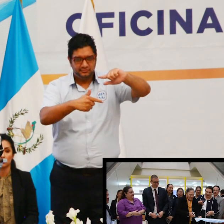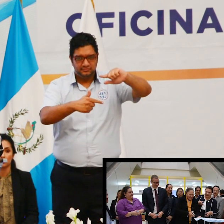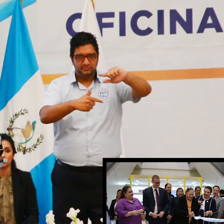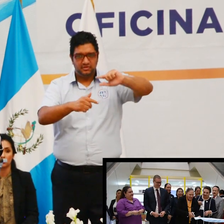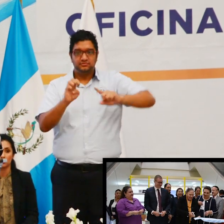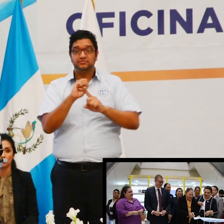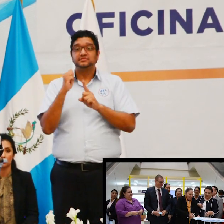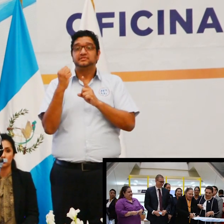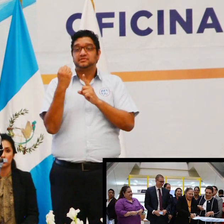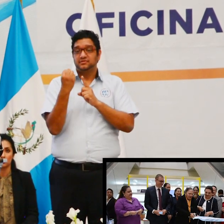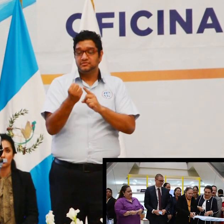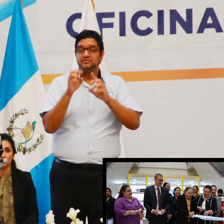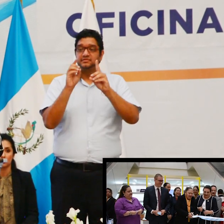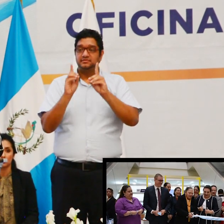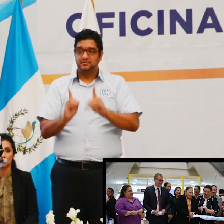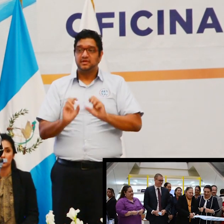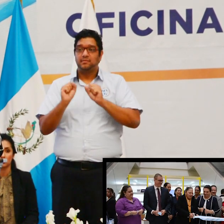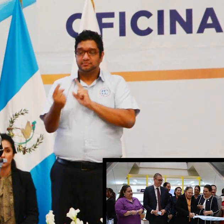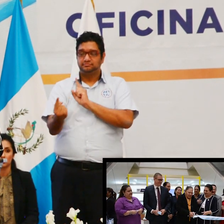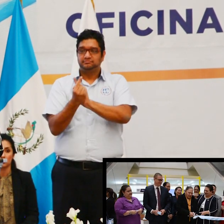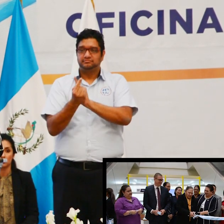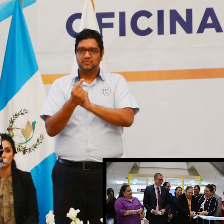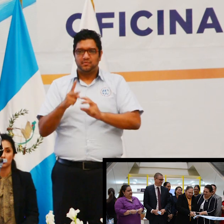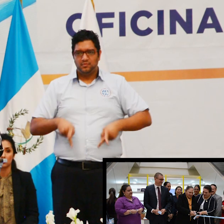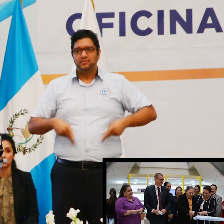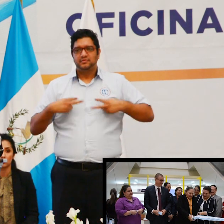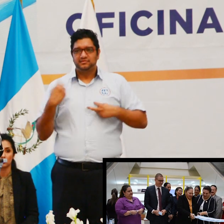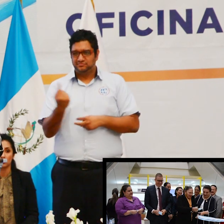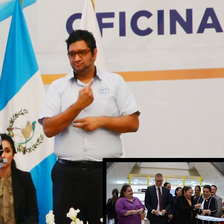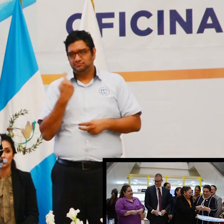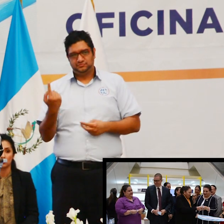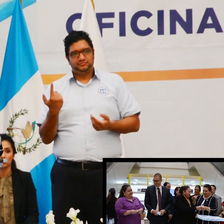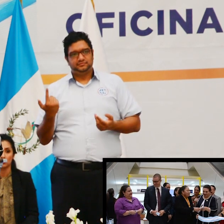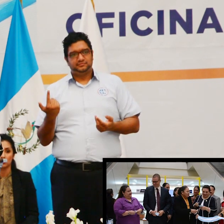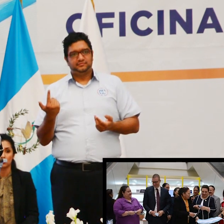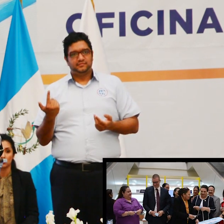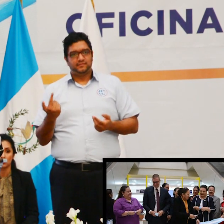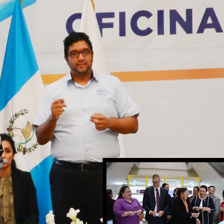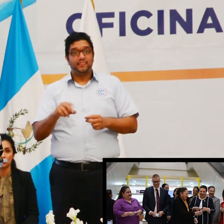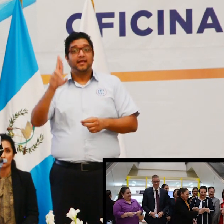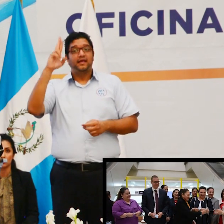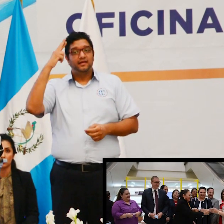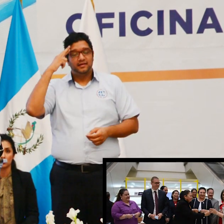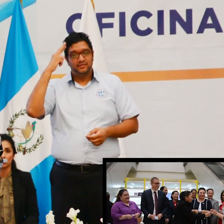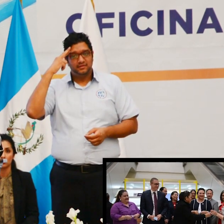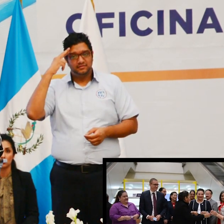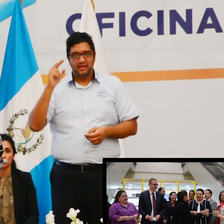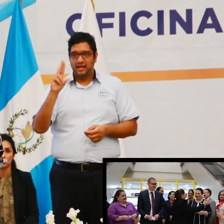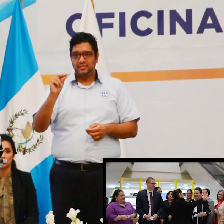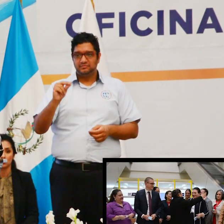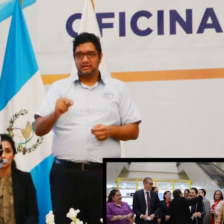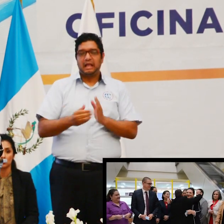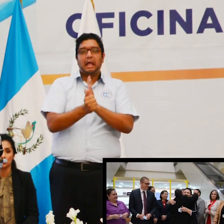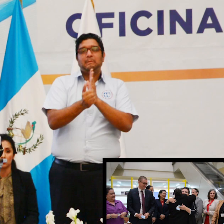de discapacidad en las que nos podemos encontrar cualquiera de nosotros. Y tampoco el término correcto es capacidades especiales